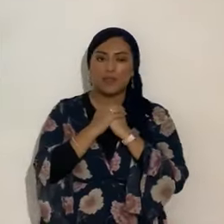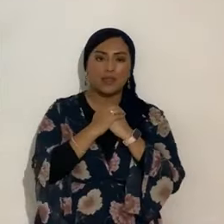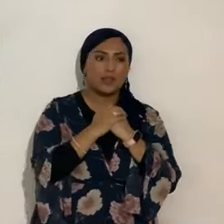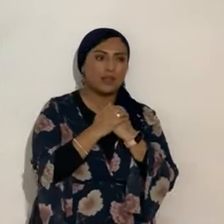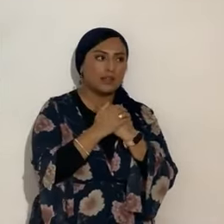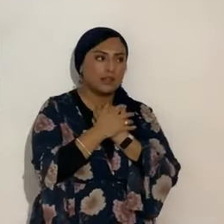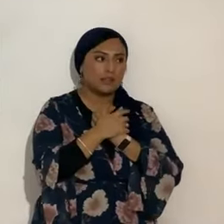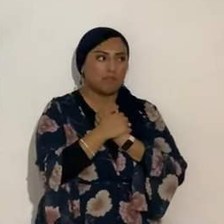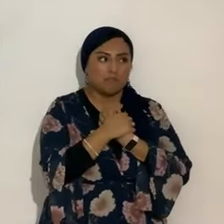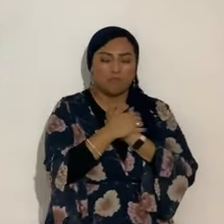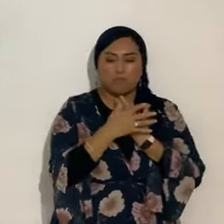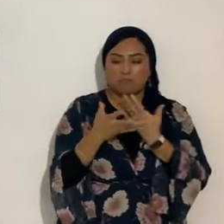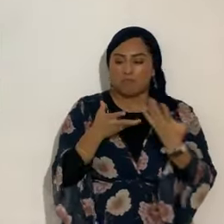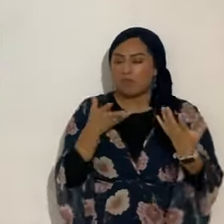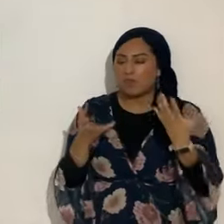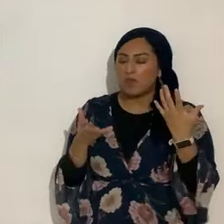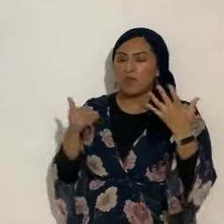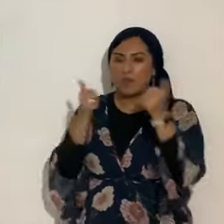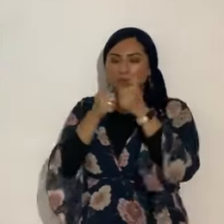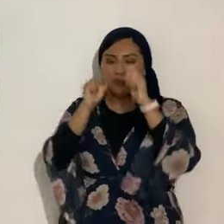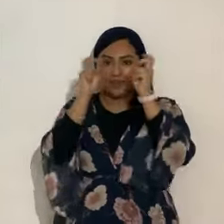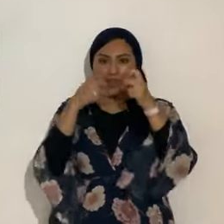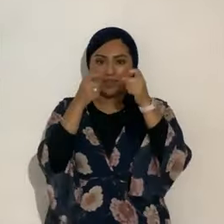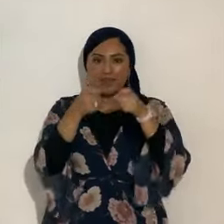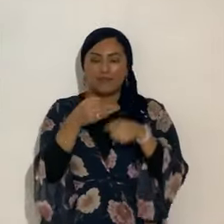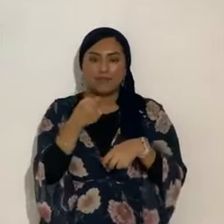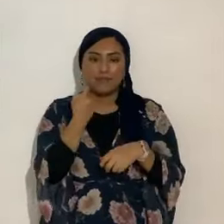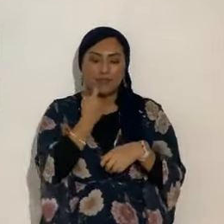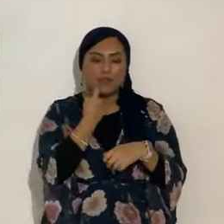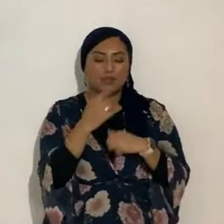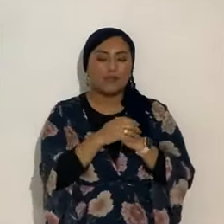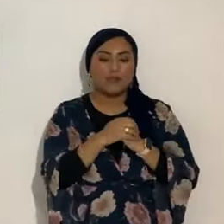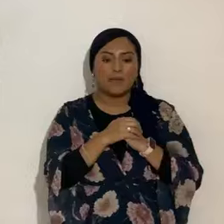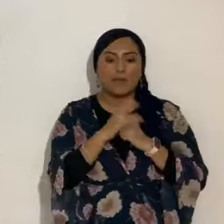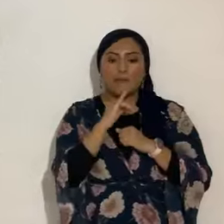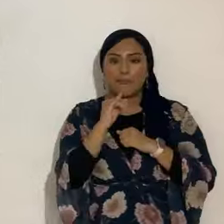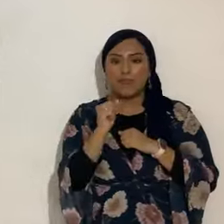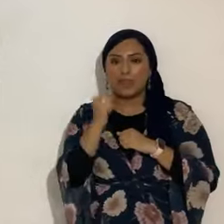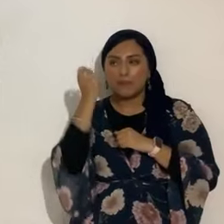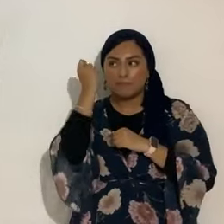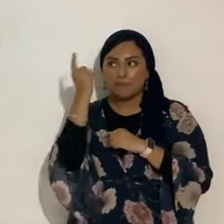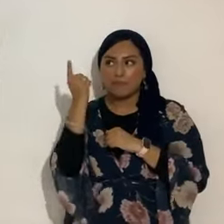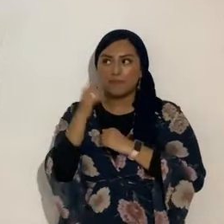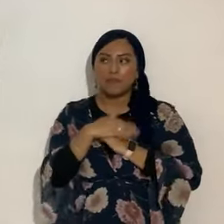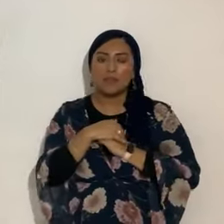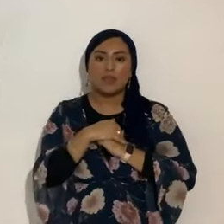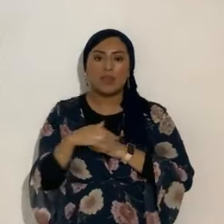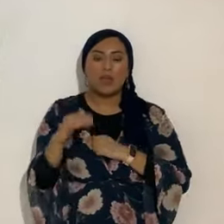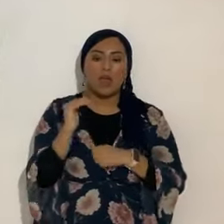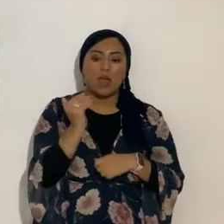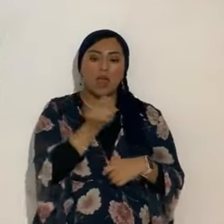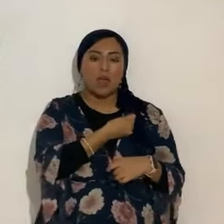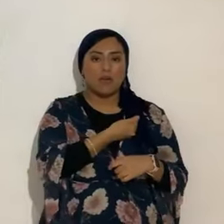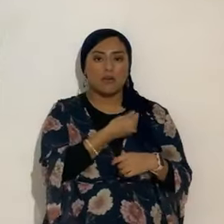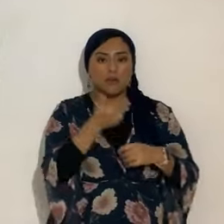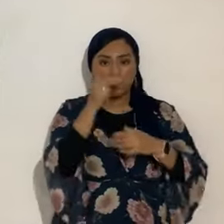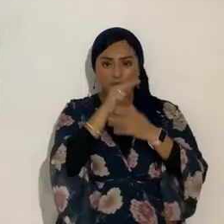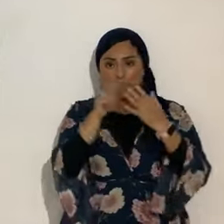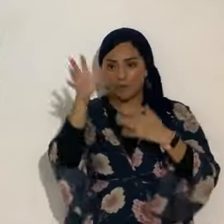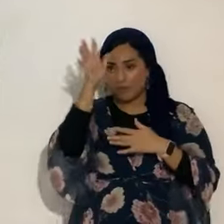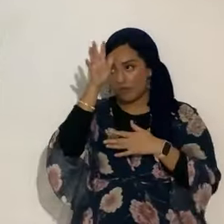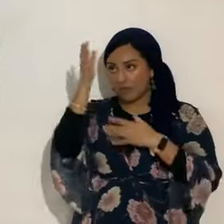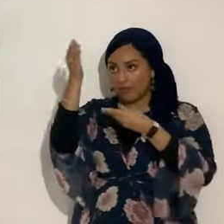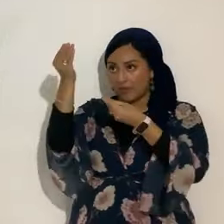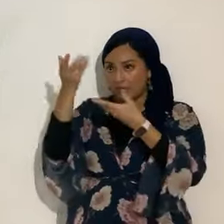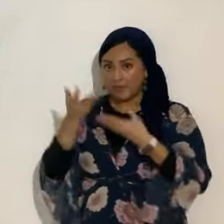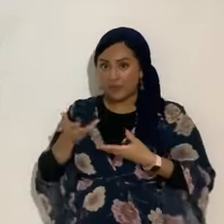digamos nuestra conciencia, con un tema que di apenas, es el receptor. Entonces, nuestro Abacados nos dicta